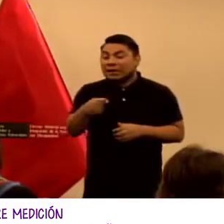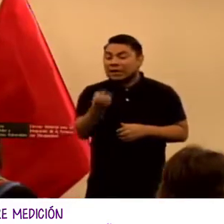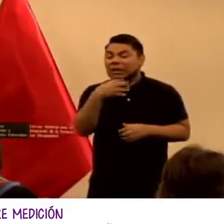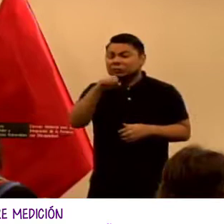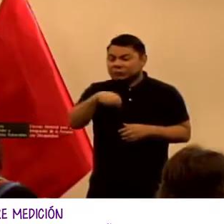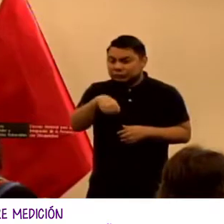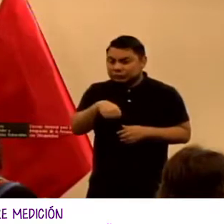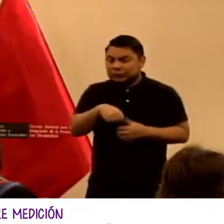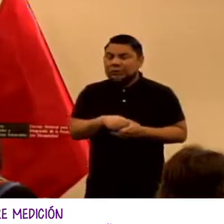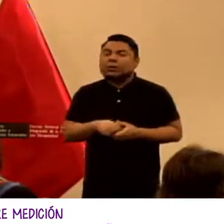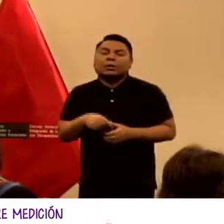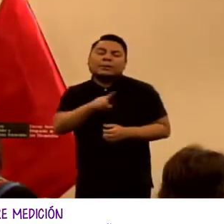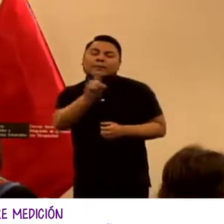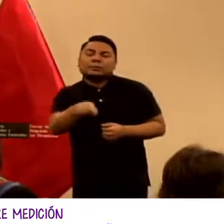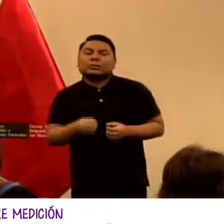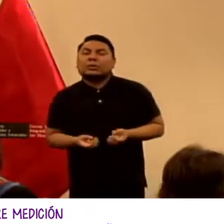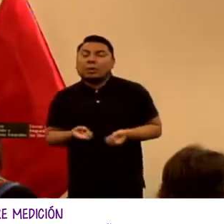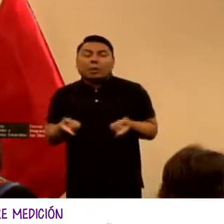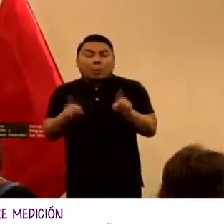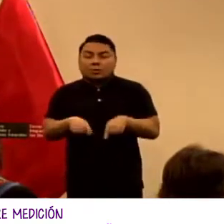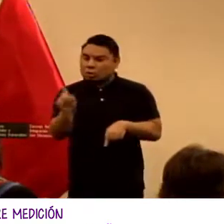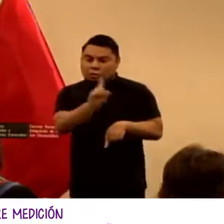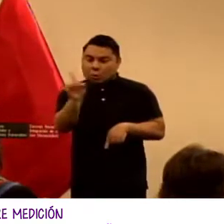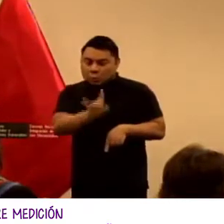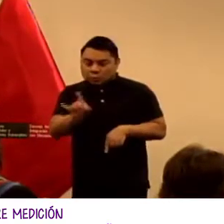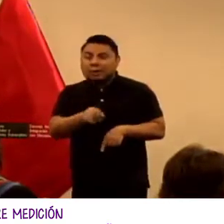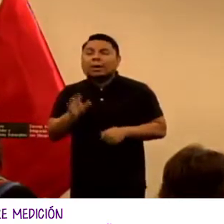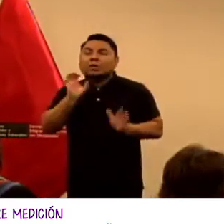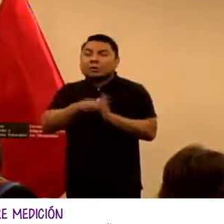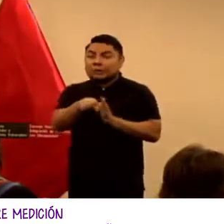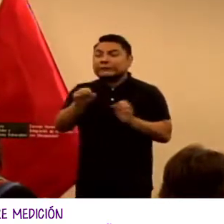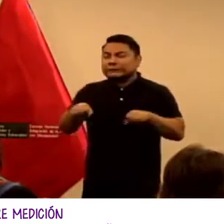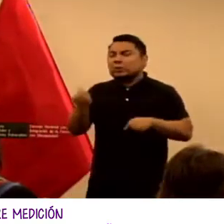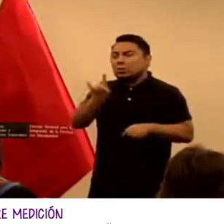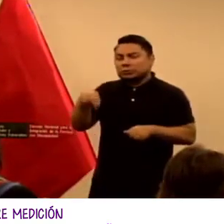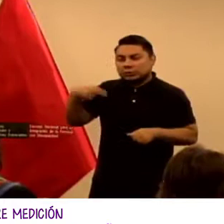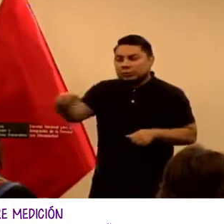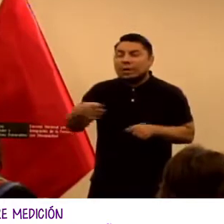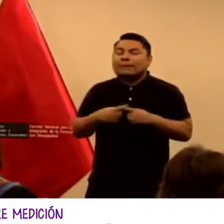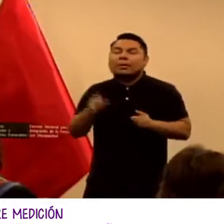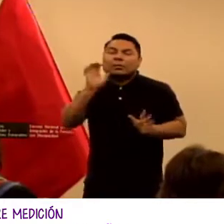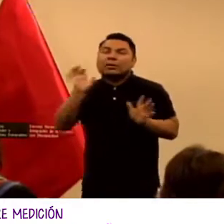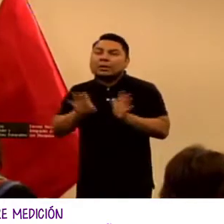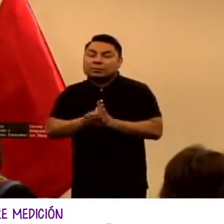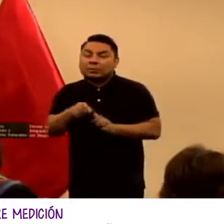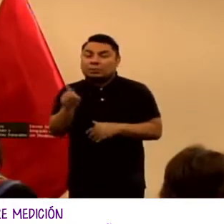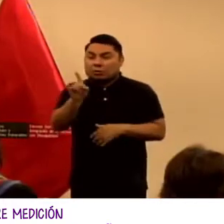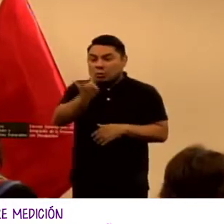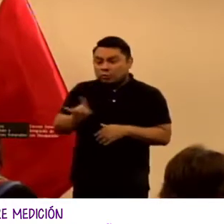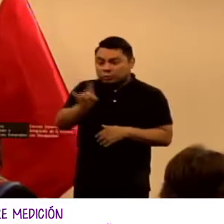se pregunta, cuando no lo usa, o sea, si normalmente lo usa, pero en una situación hipotética en que no lo